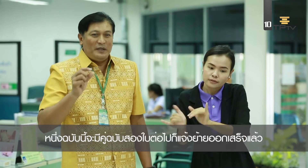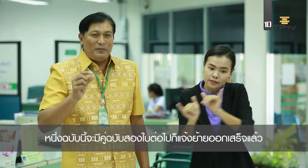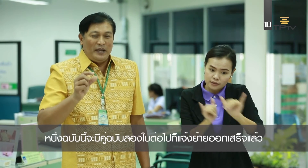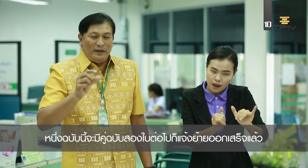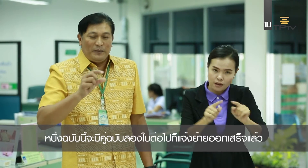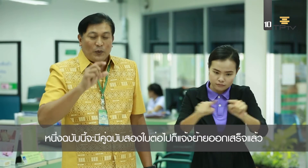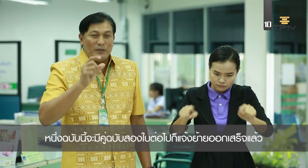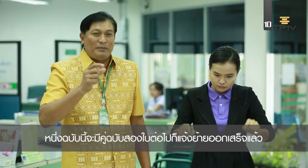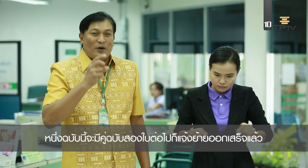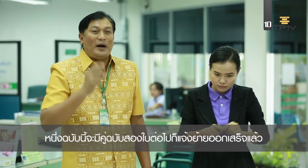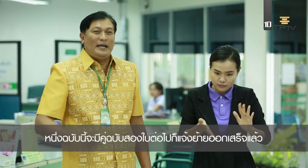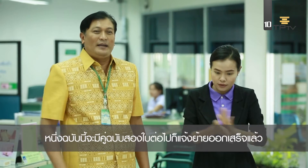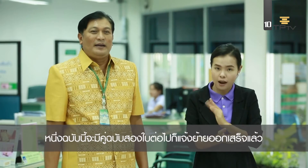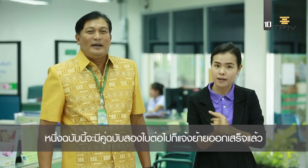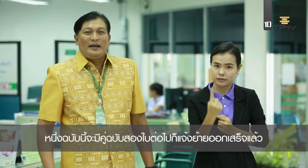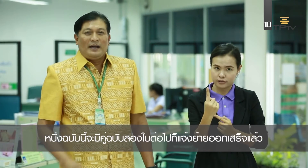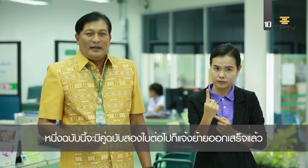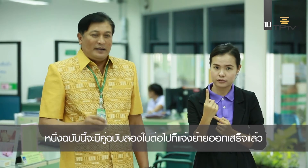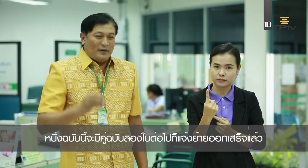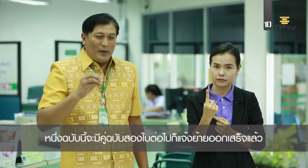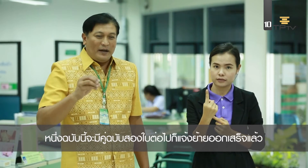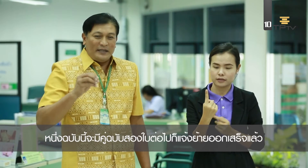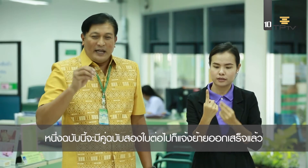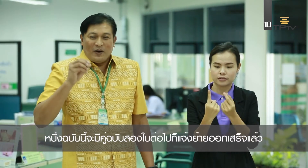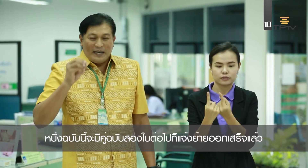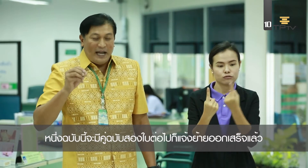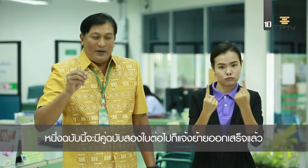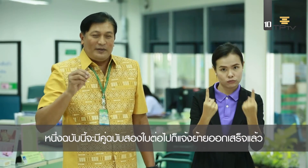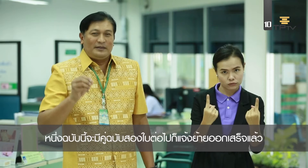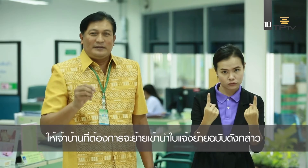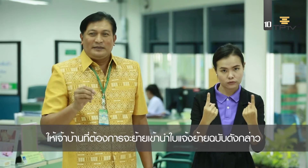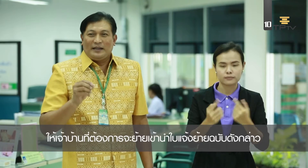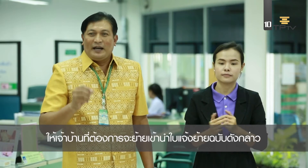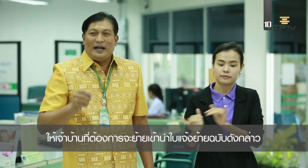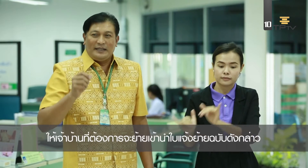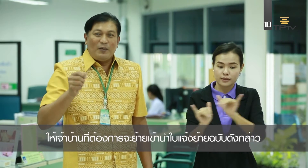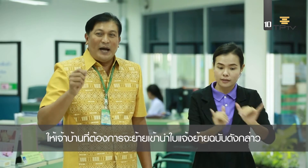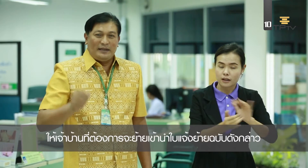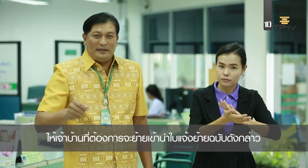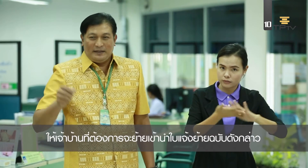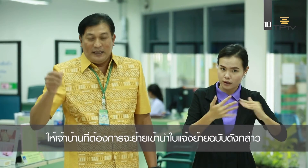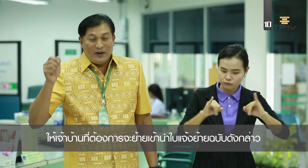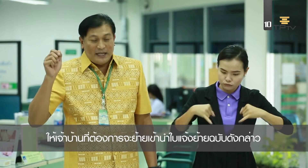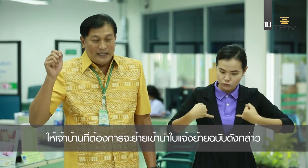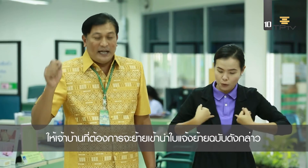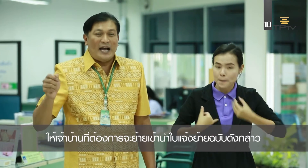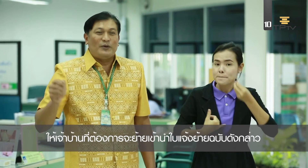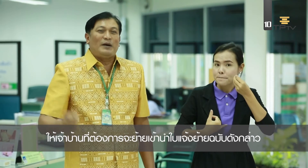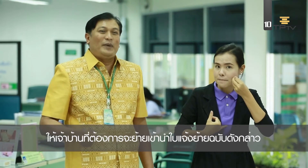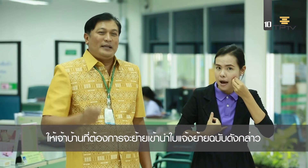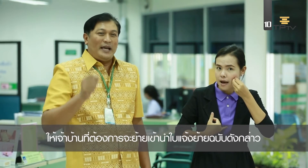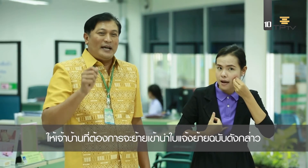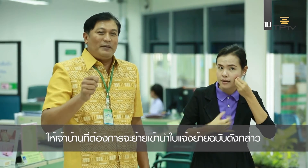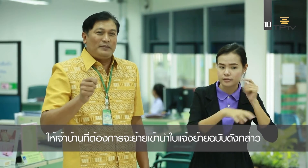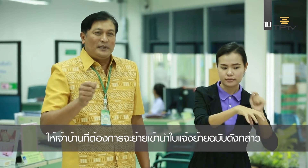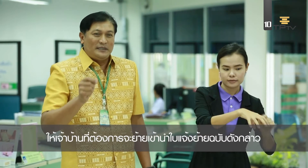ฉบับนี้จะมีคู่ฉบับ2ใบต่อไปก็แจ้งย้ายออกเสร็จแล้วให้เจ้าบ้านที่ต้องการจะย้ายข้าวนำ